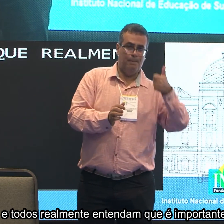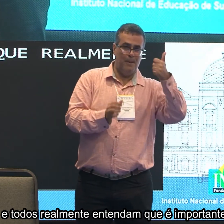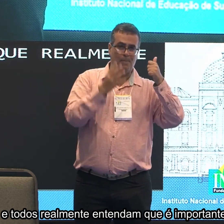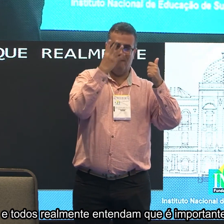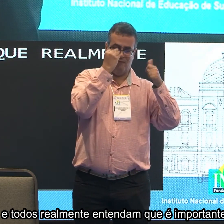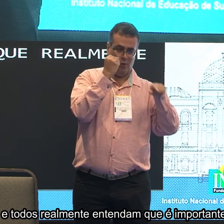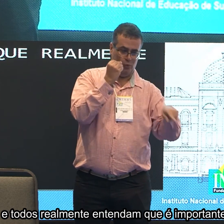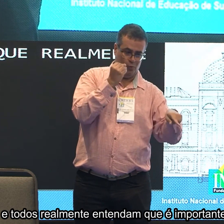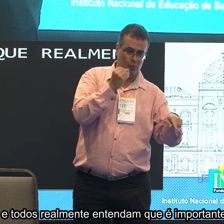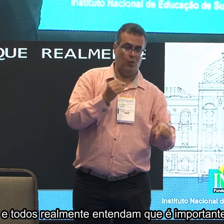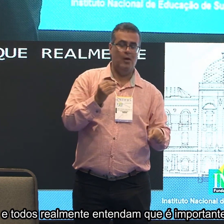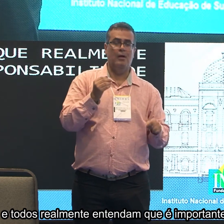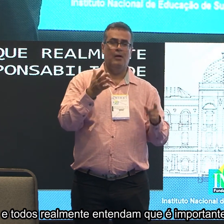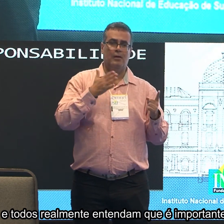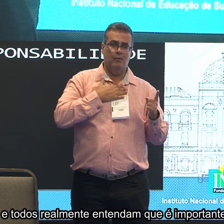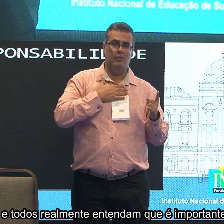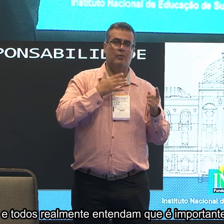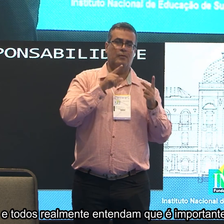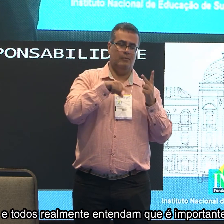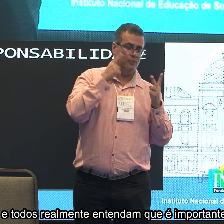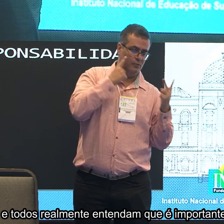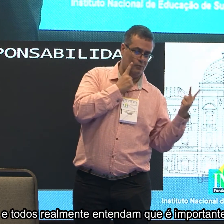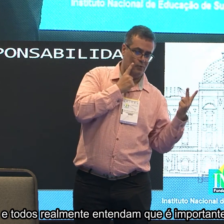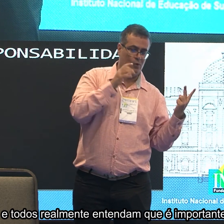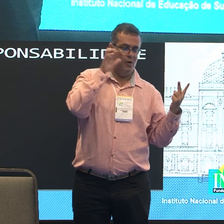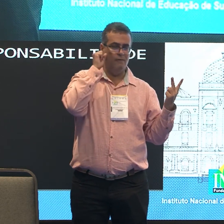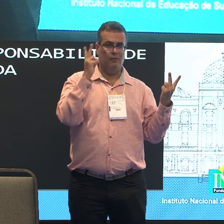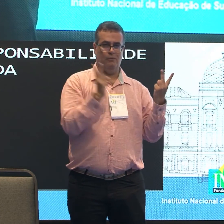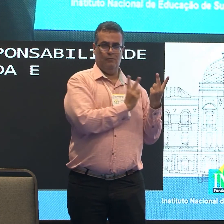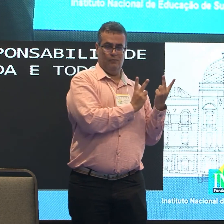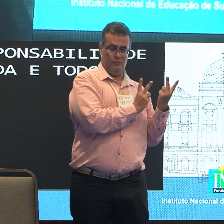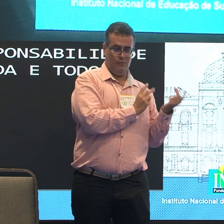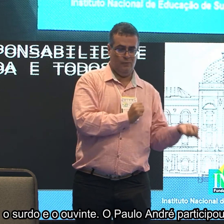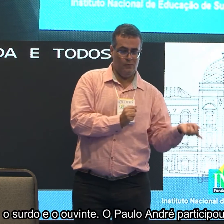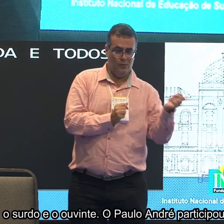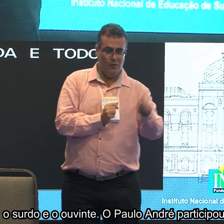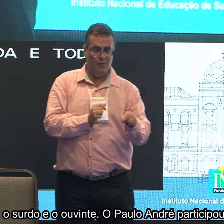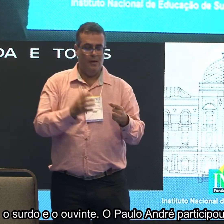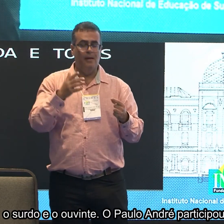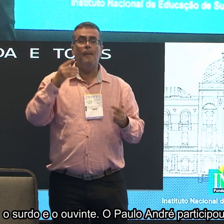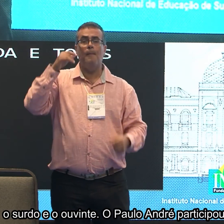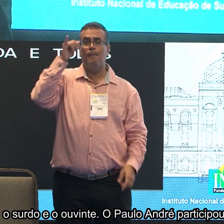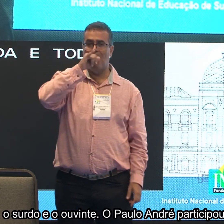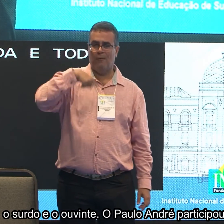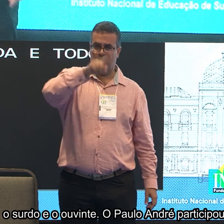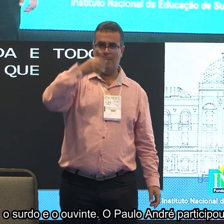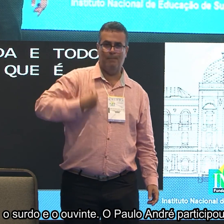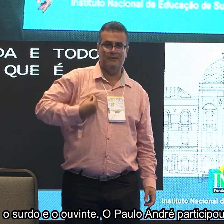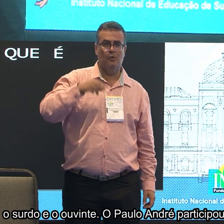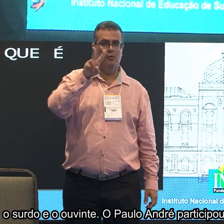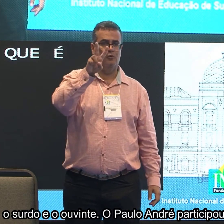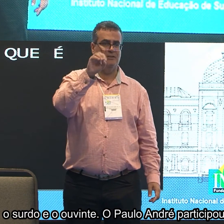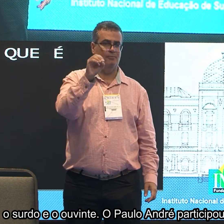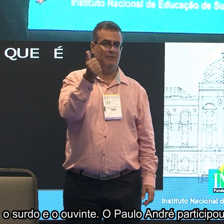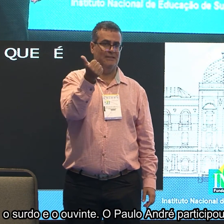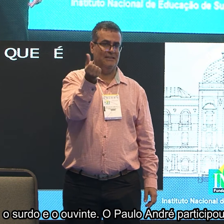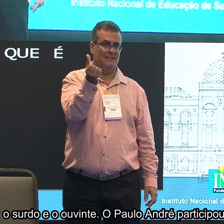todos realmente entendam que é importante isso. Então, o surdo e o ouvinte, o Paulo André ele